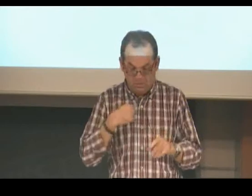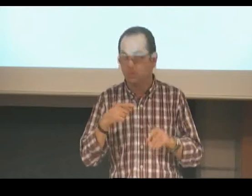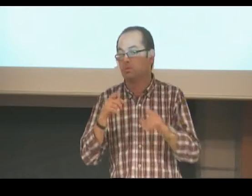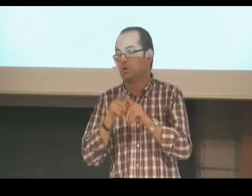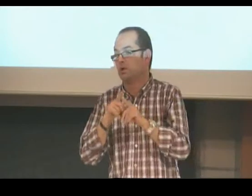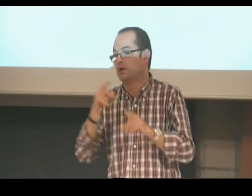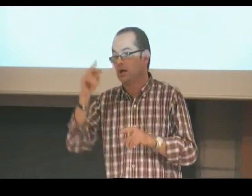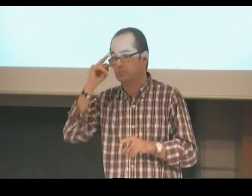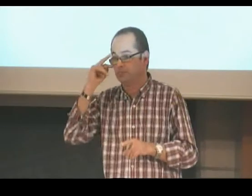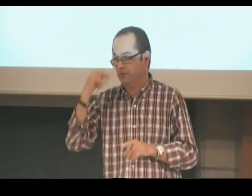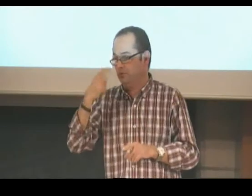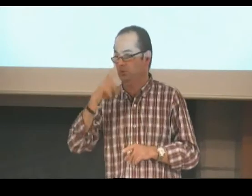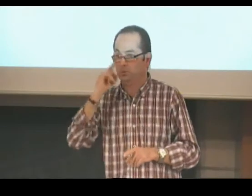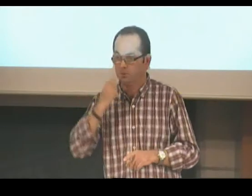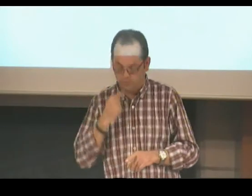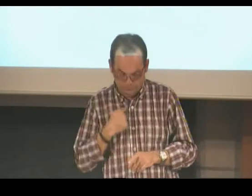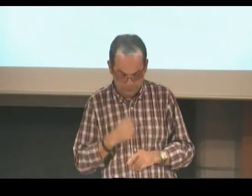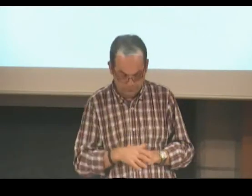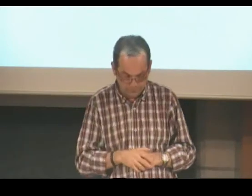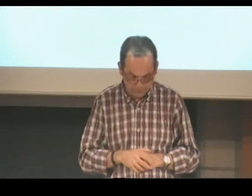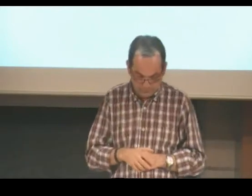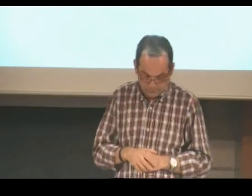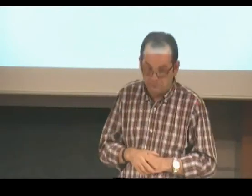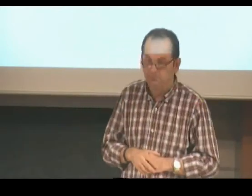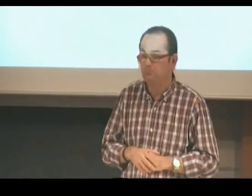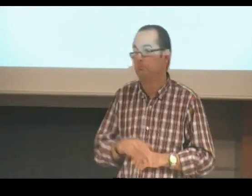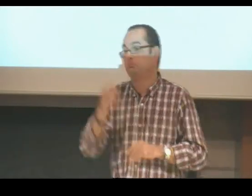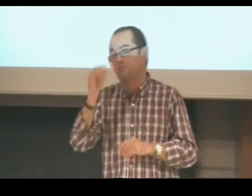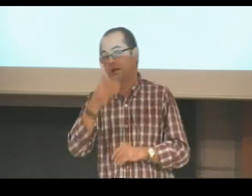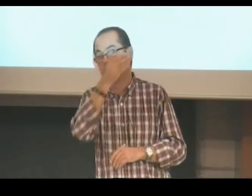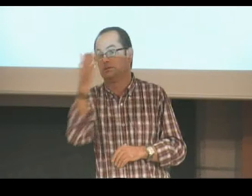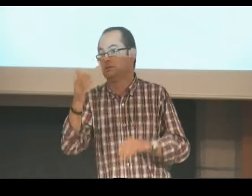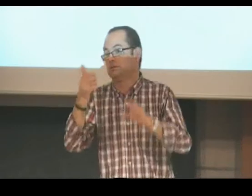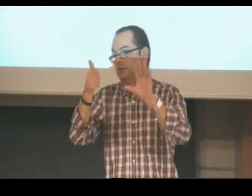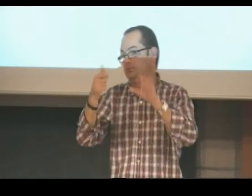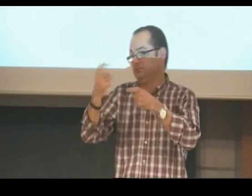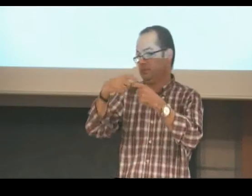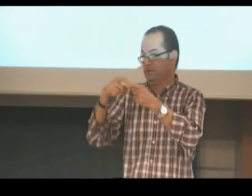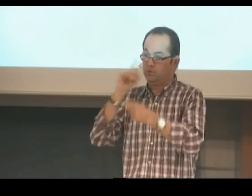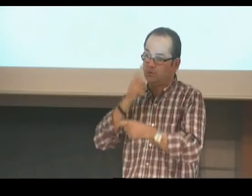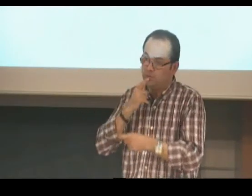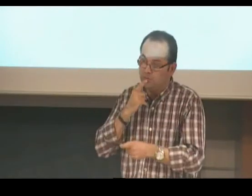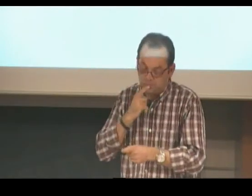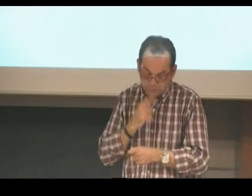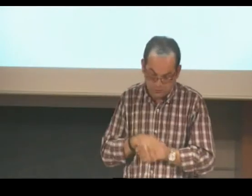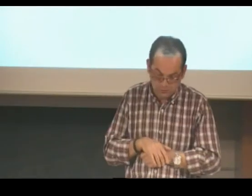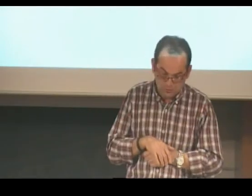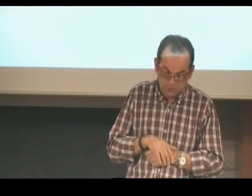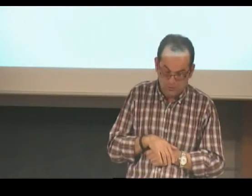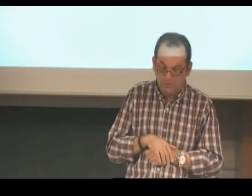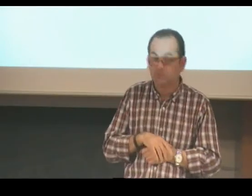director, la Gemma com a coordinadora, jo com a expert sord. També, tal com he